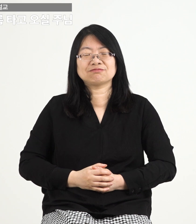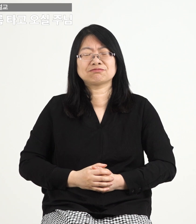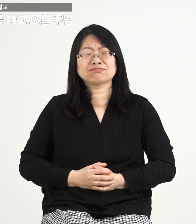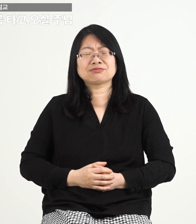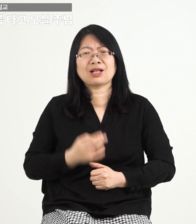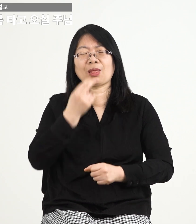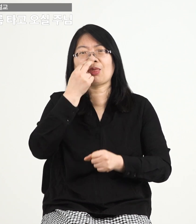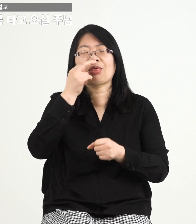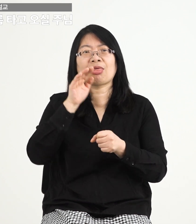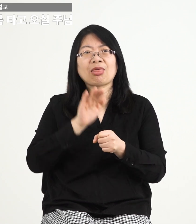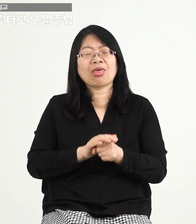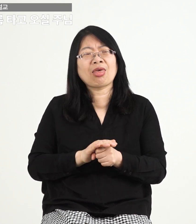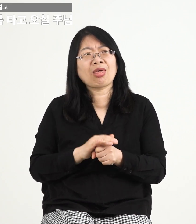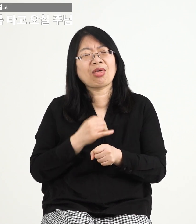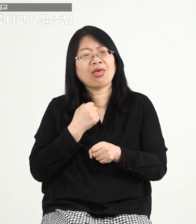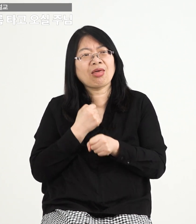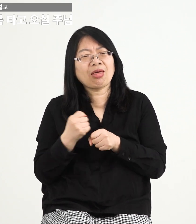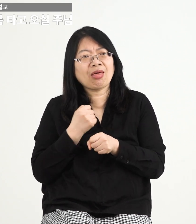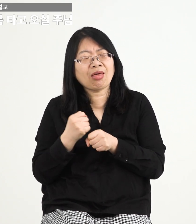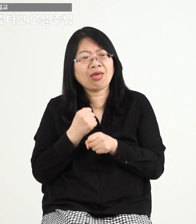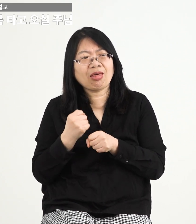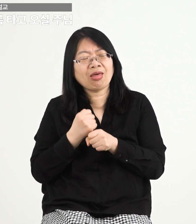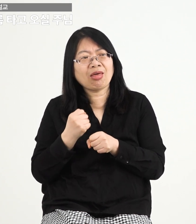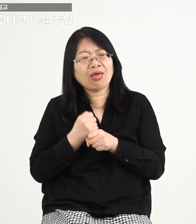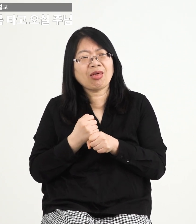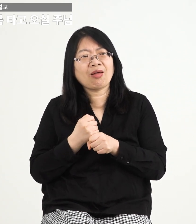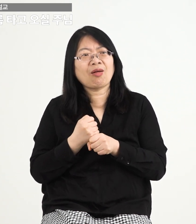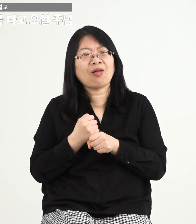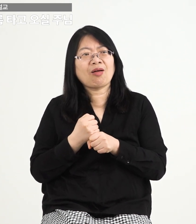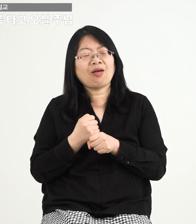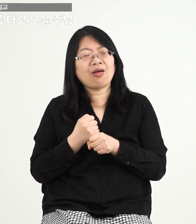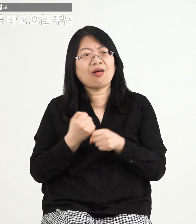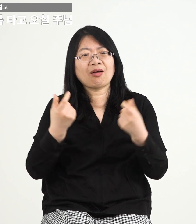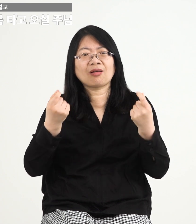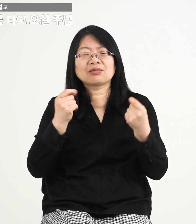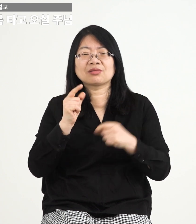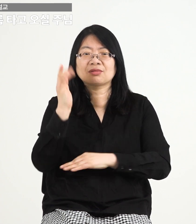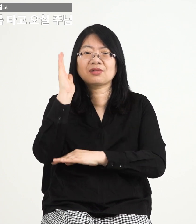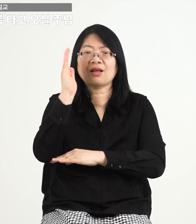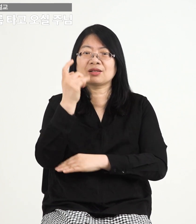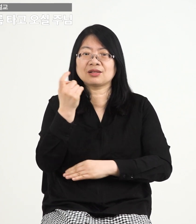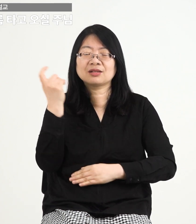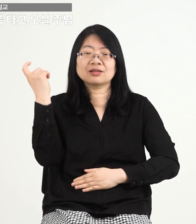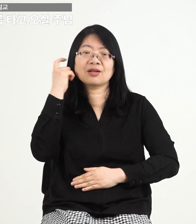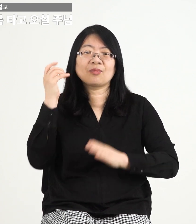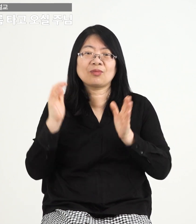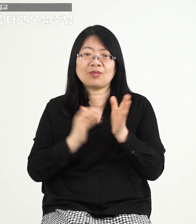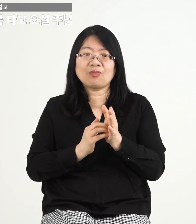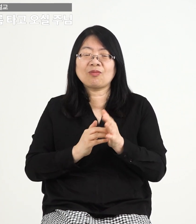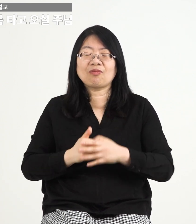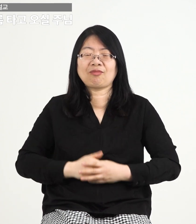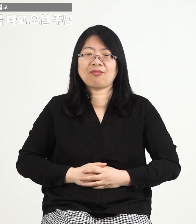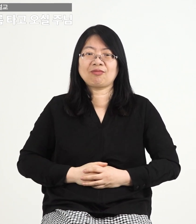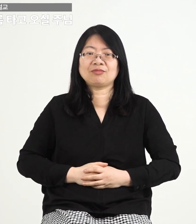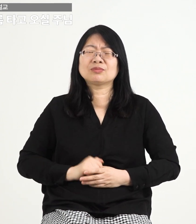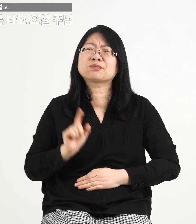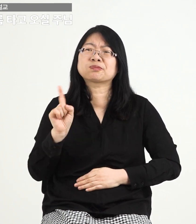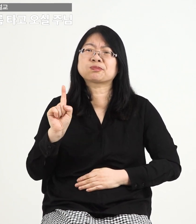어처구니 없다고 표현을 해야 될까요? 얘기를 들었어요. 우리 교회 이제